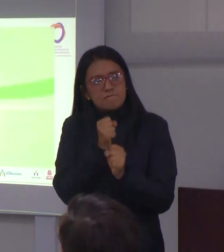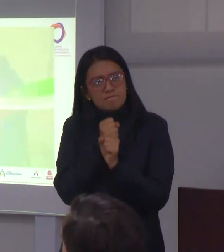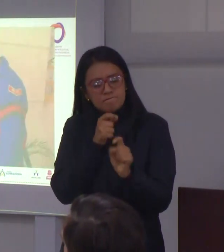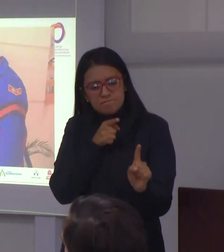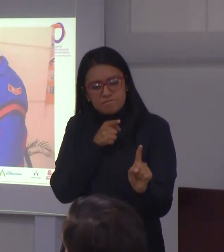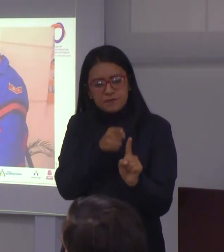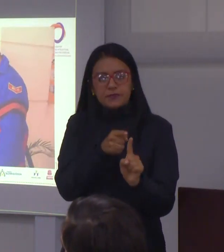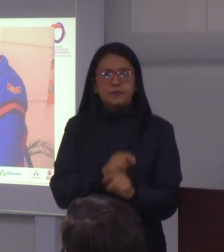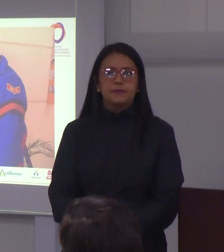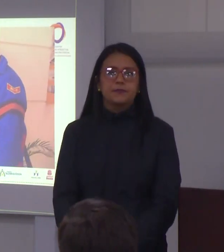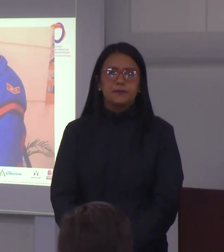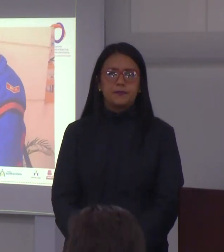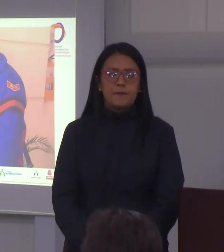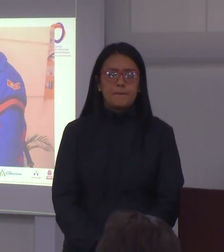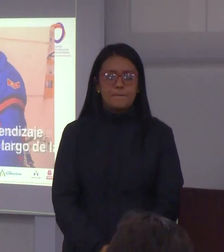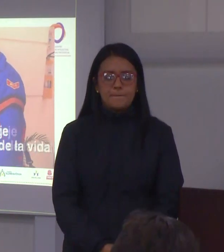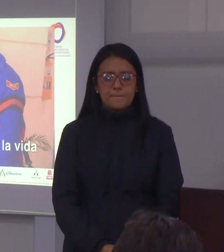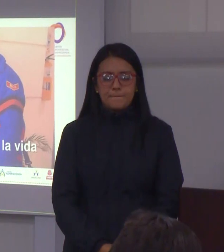directa.